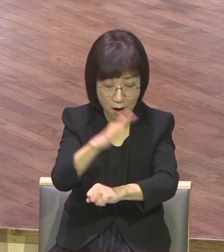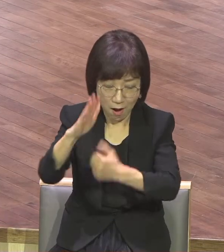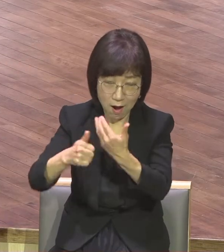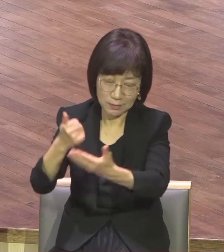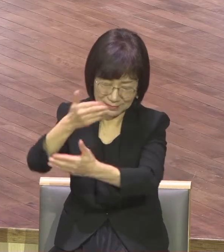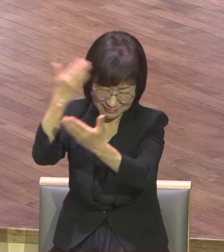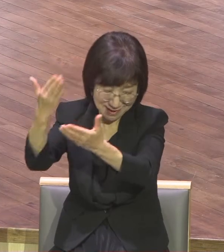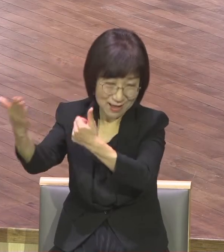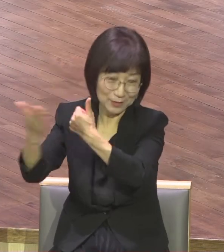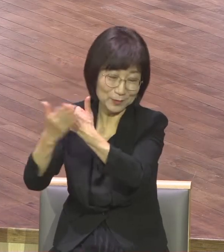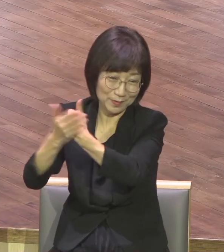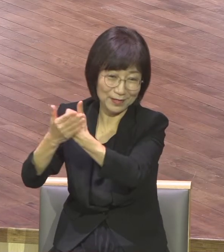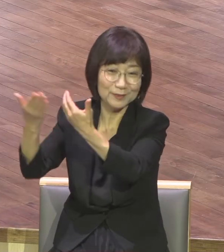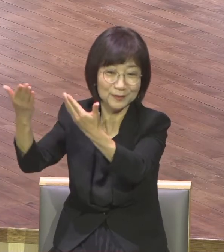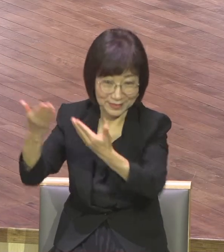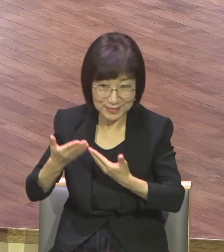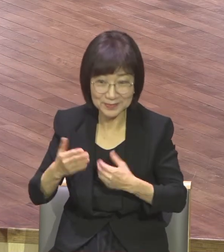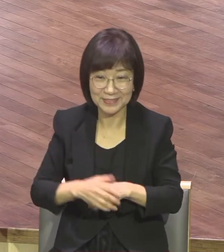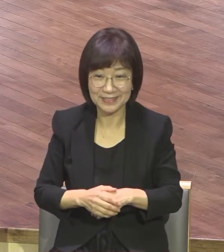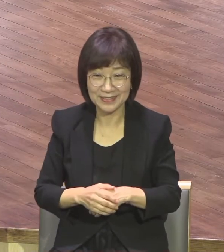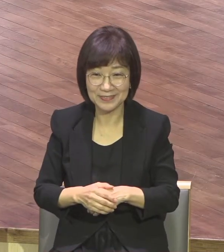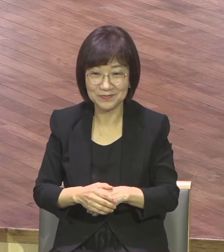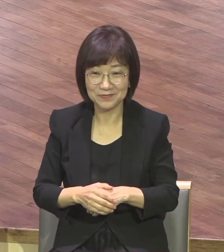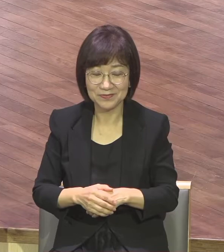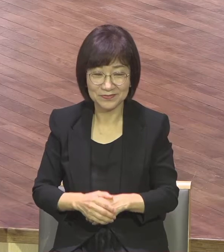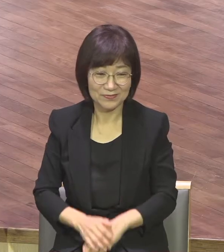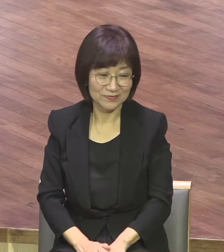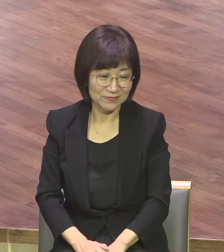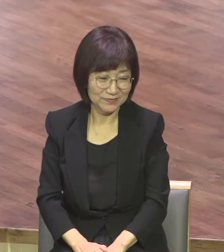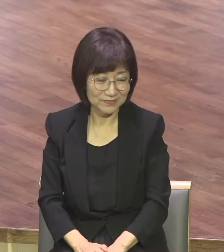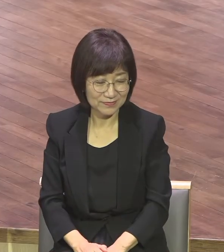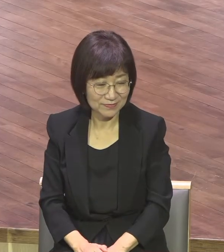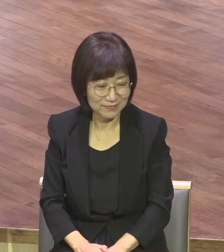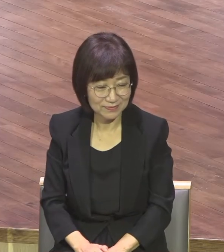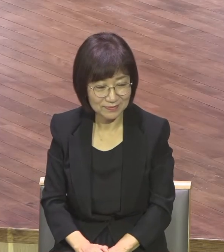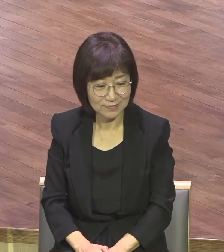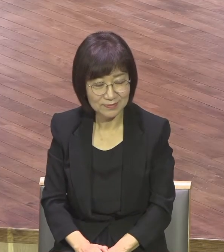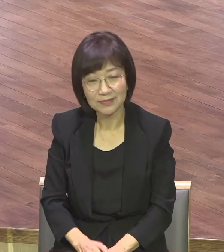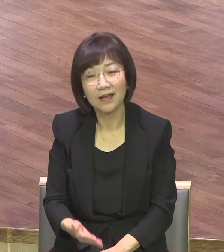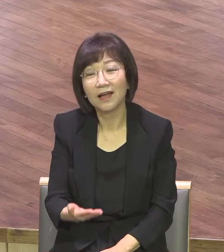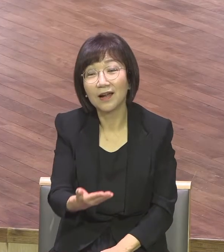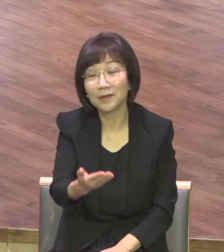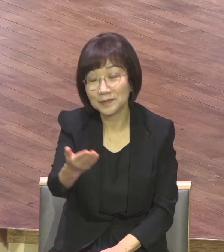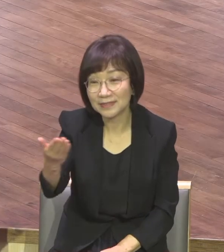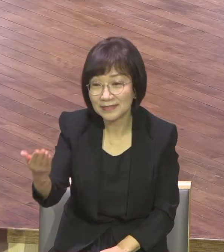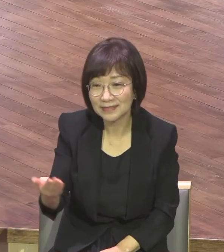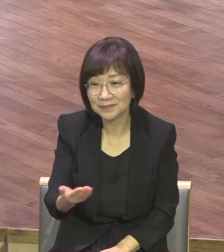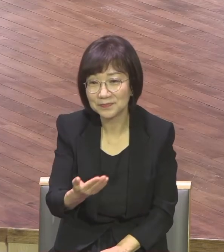끝냈다. 빨리 선교하라고. 아멘. 영계 모든 성도들 한 발걸음